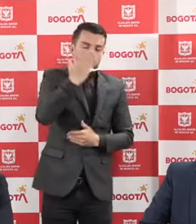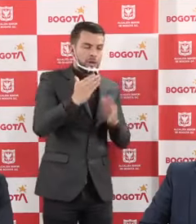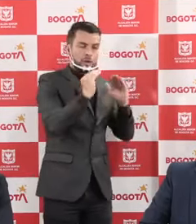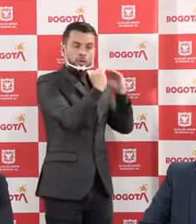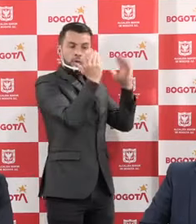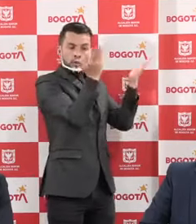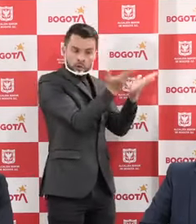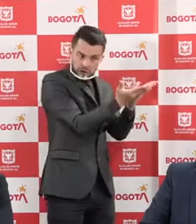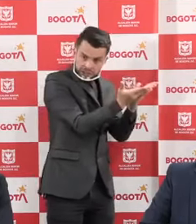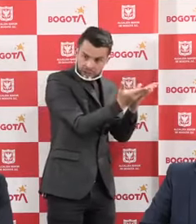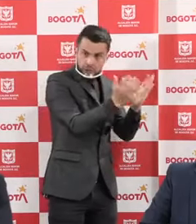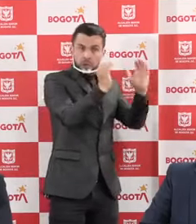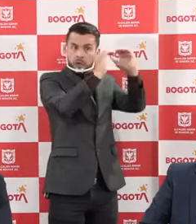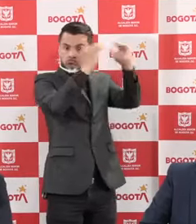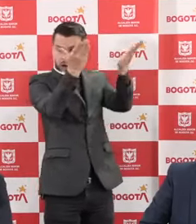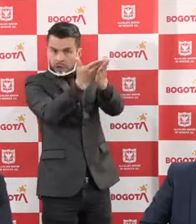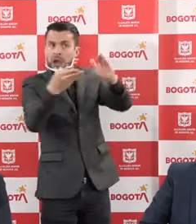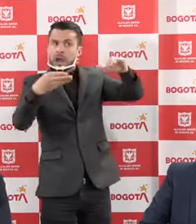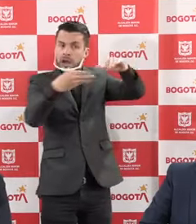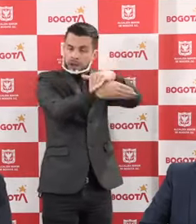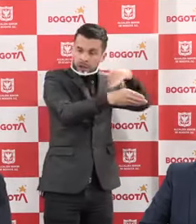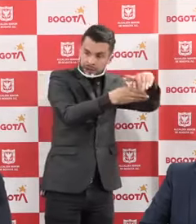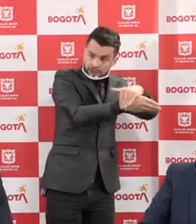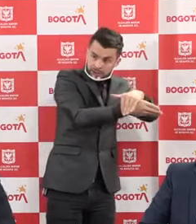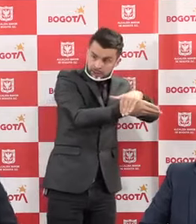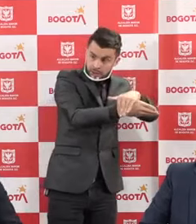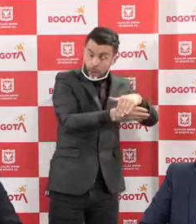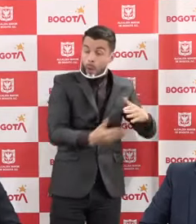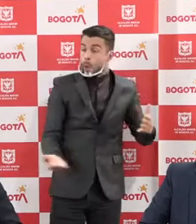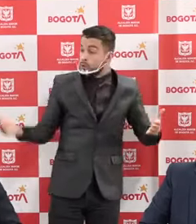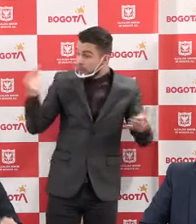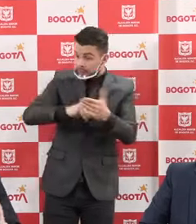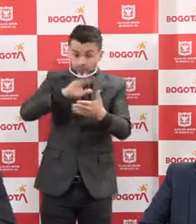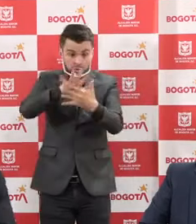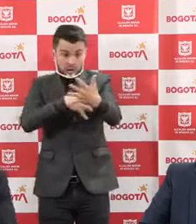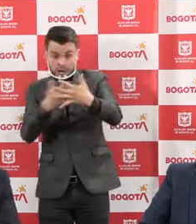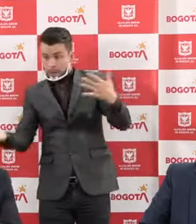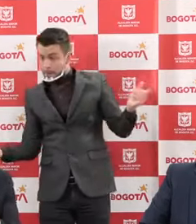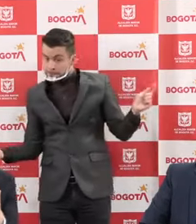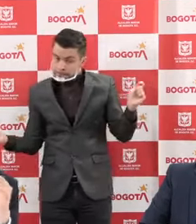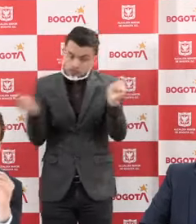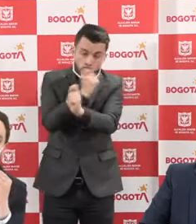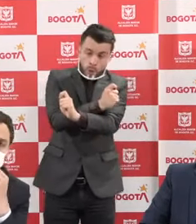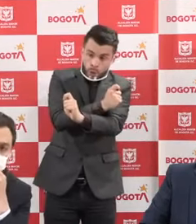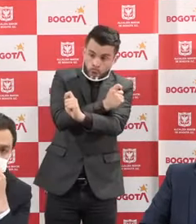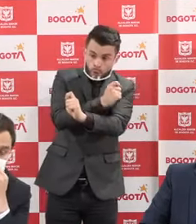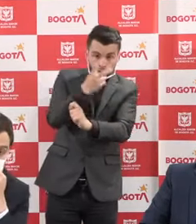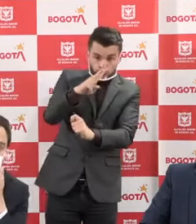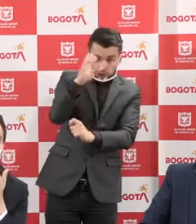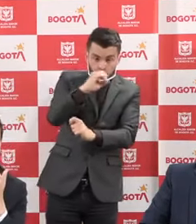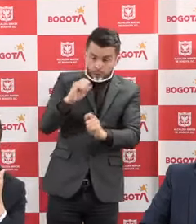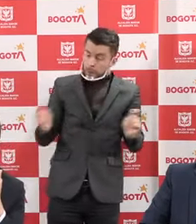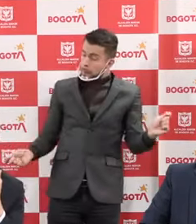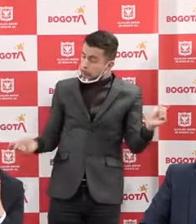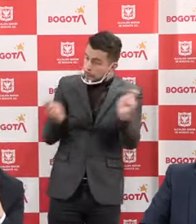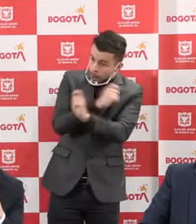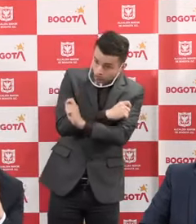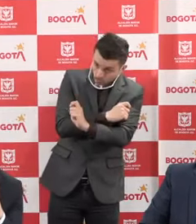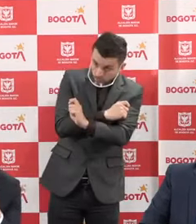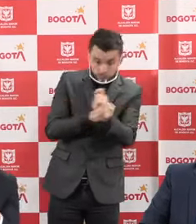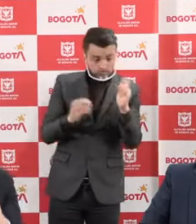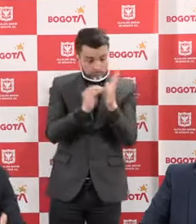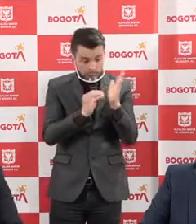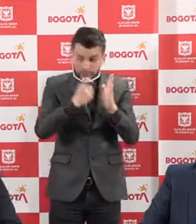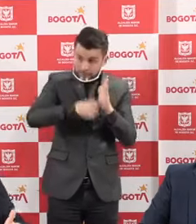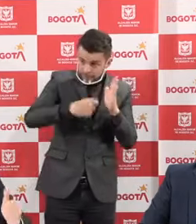cambiará el horario para el comercio e iniciarían todos en octubre el 12 de octubre esto es dinámico es